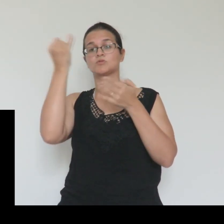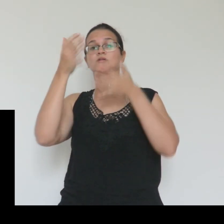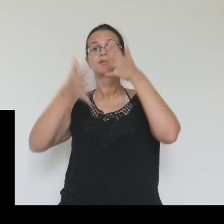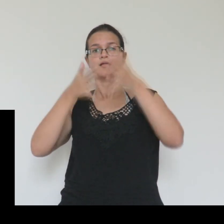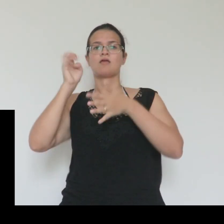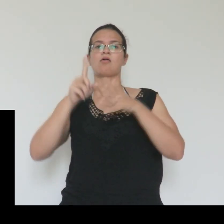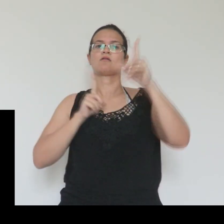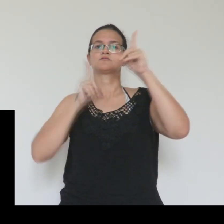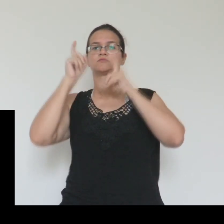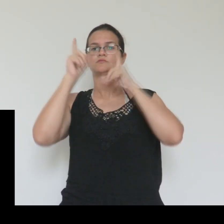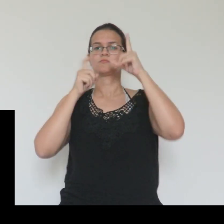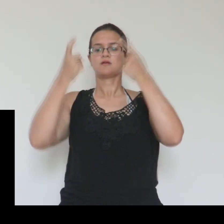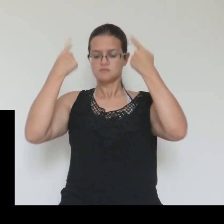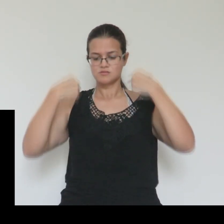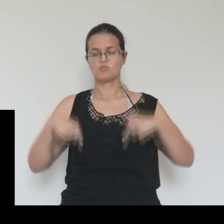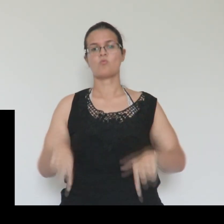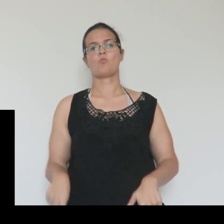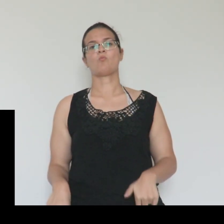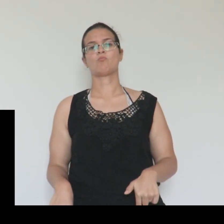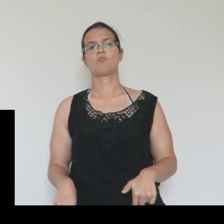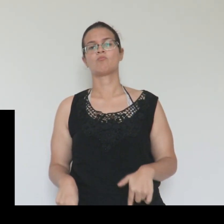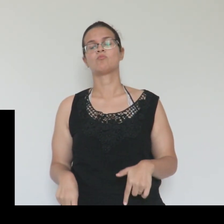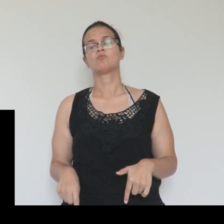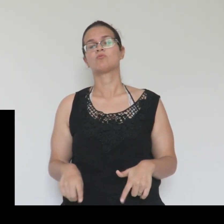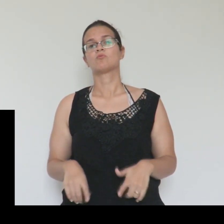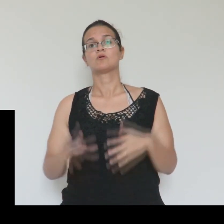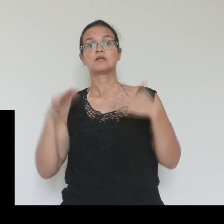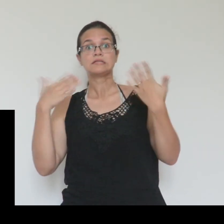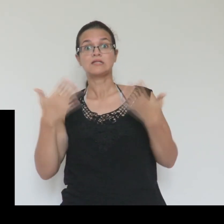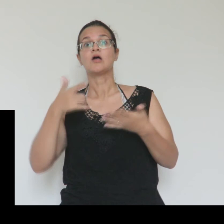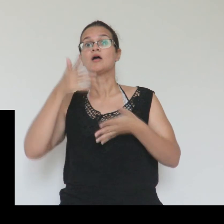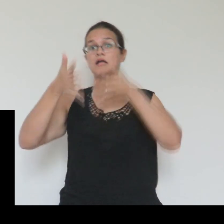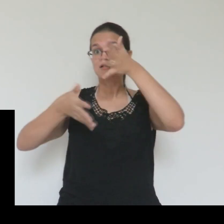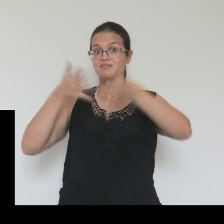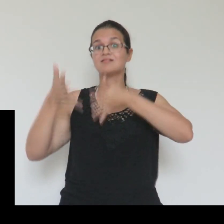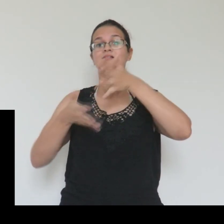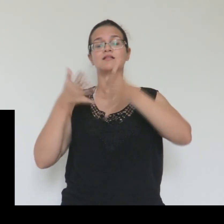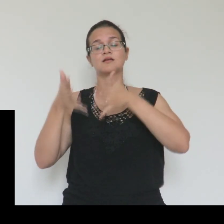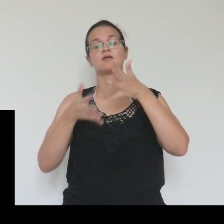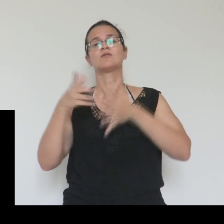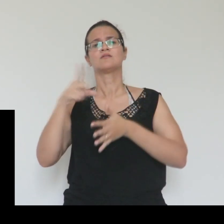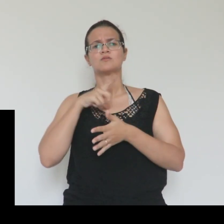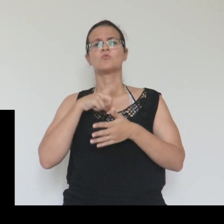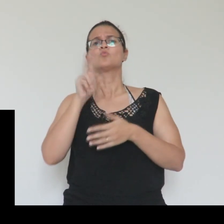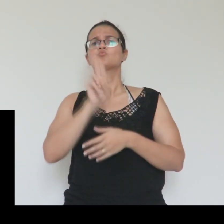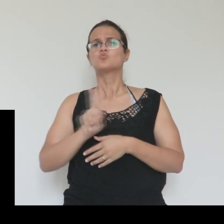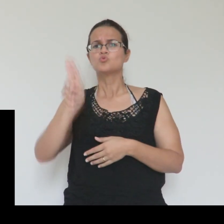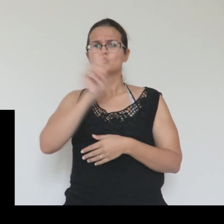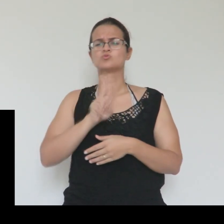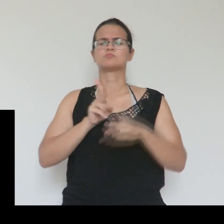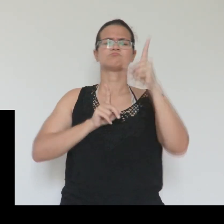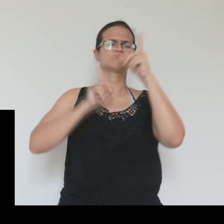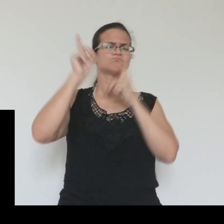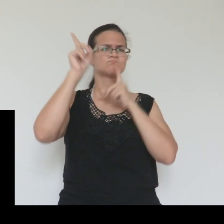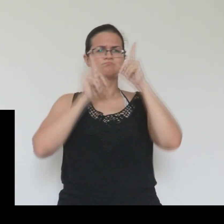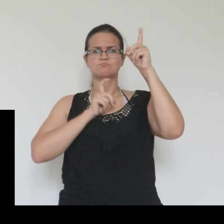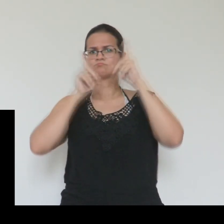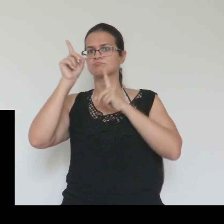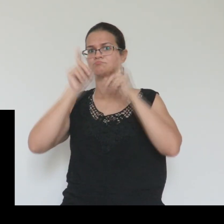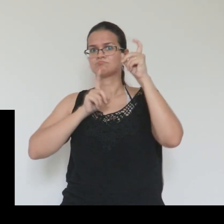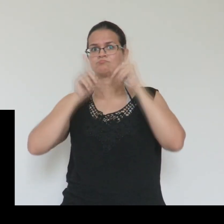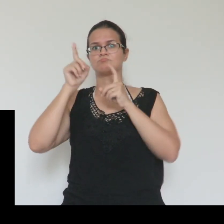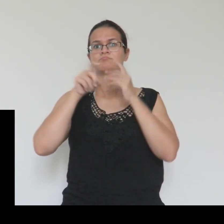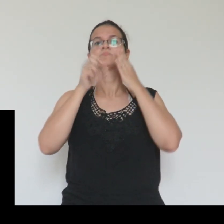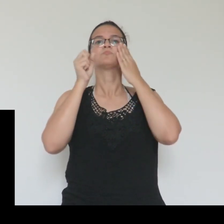expressão. Você pode notar que na comunicação de surdos fluentes ou de ouvintes também, de pessoas fluentes em